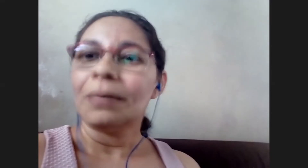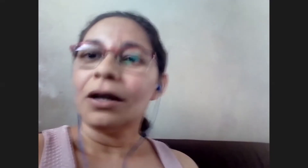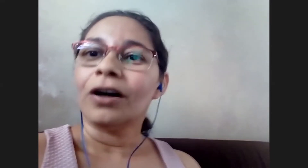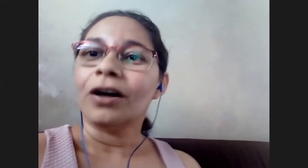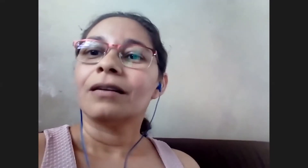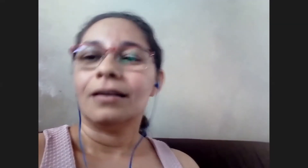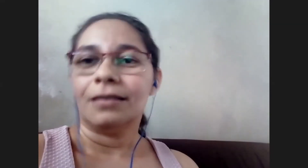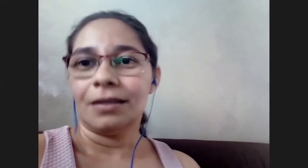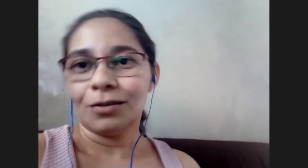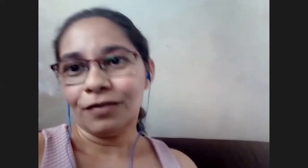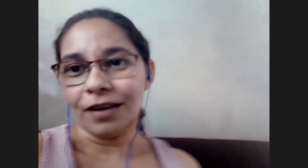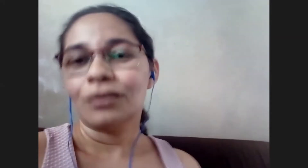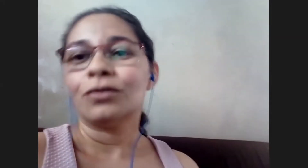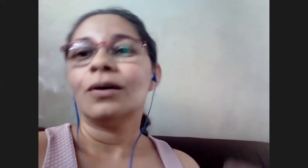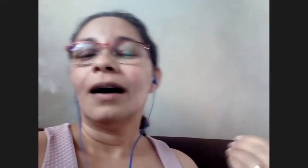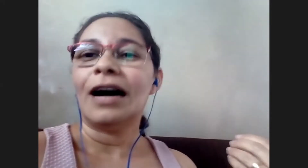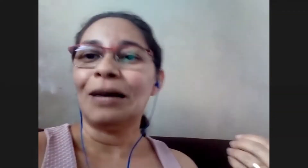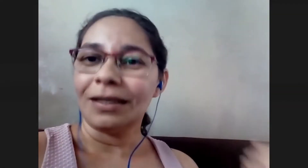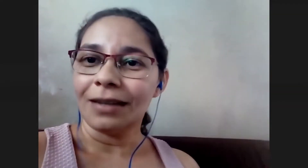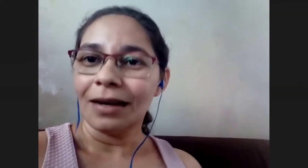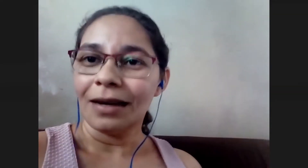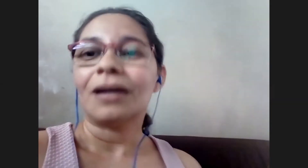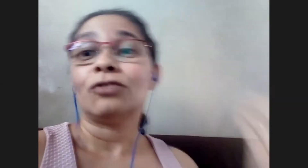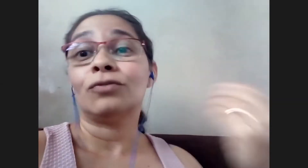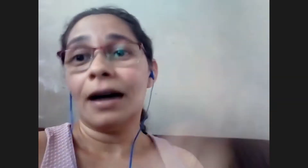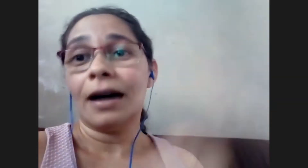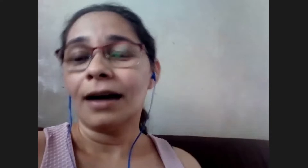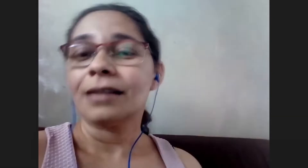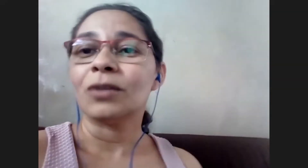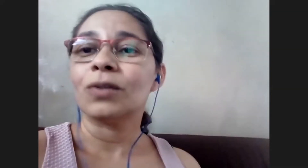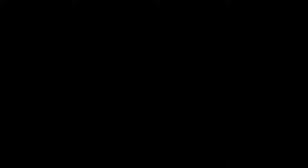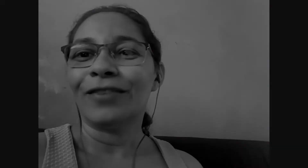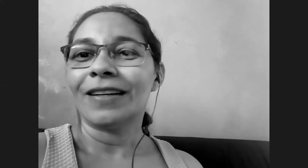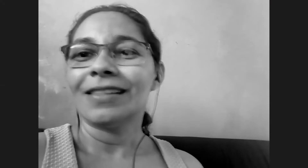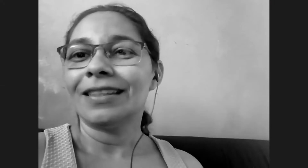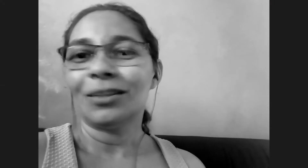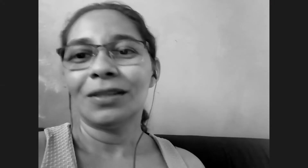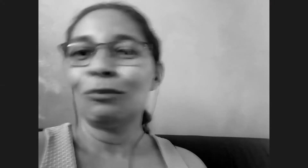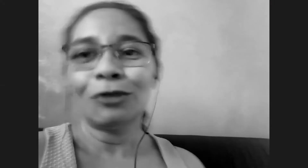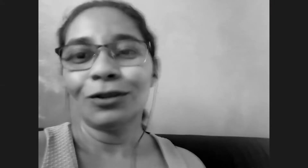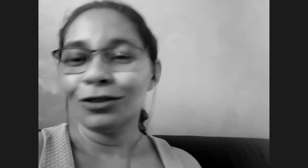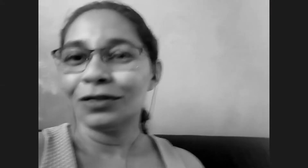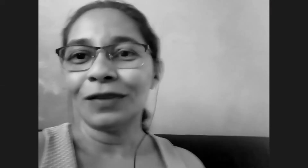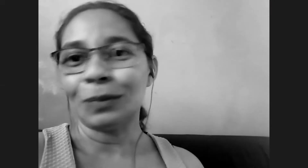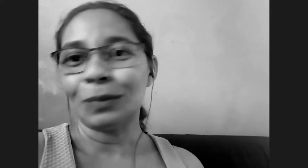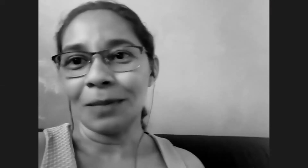melhor desse universo, aprender para ajudar as pessoas. Eu falei assim, não, isso é muito difícil para mim,